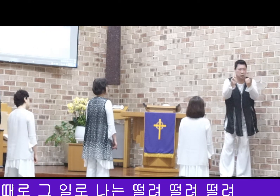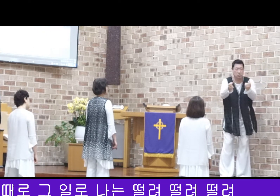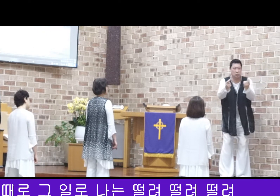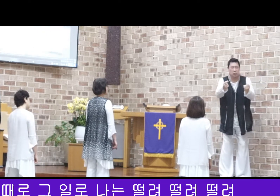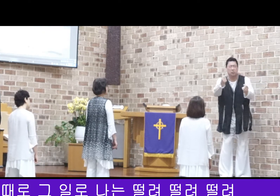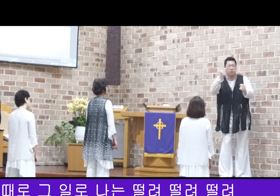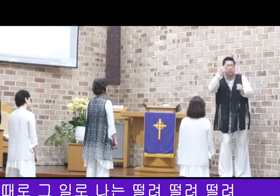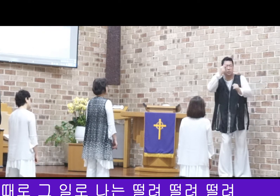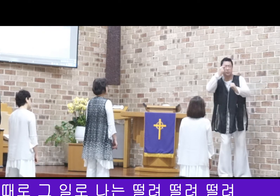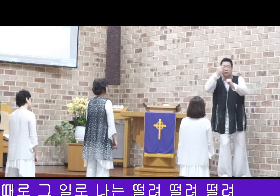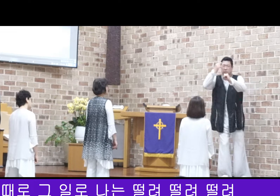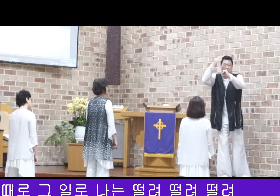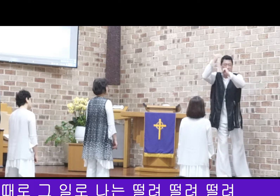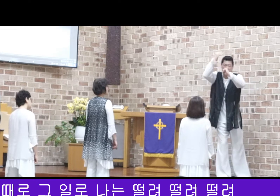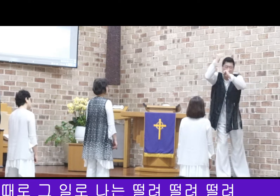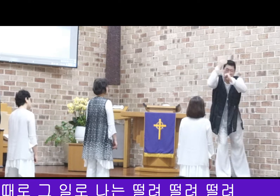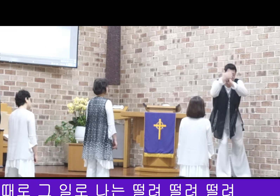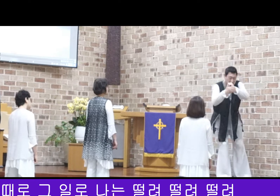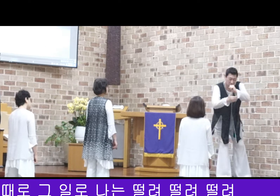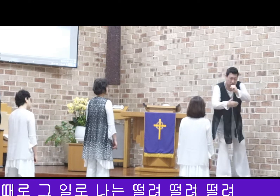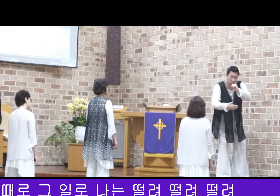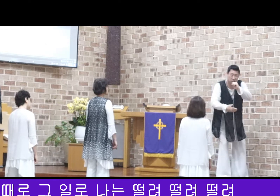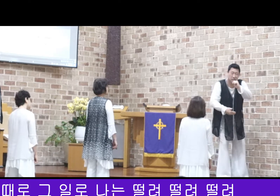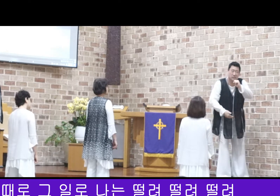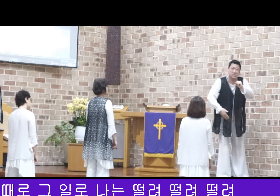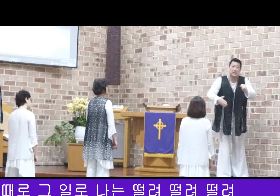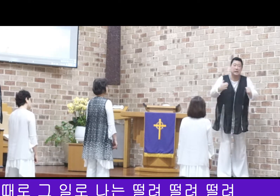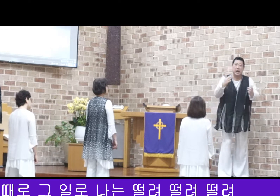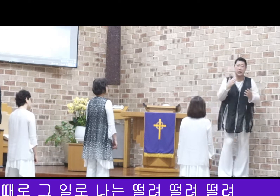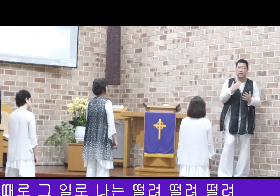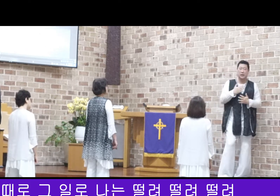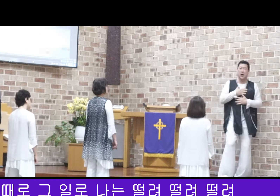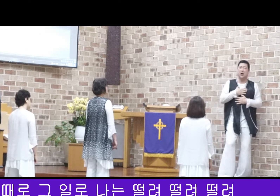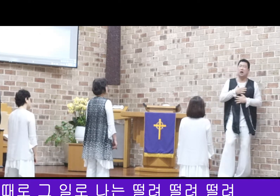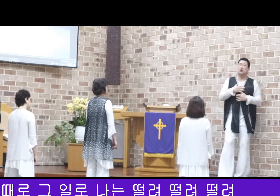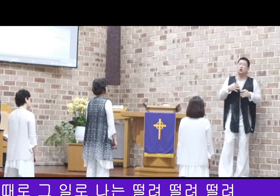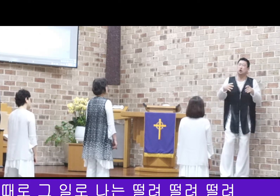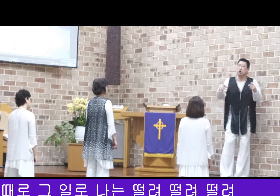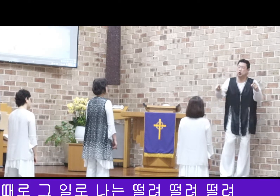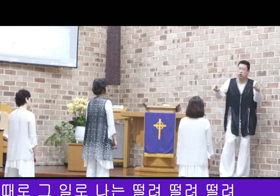때로 그 일로 나는 떨려